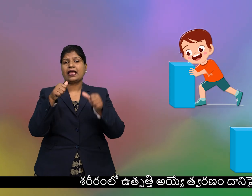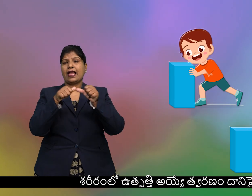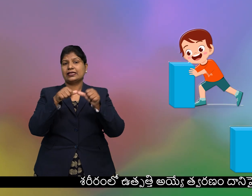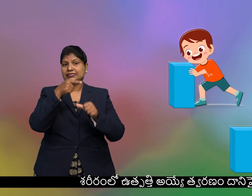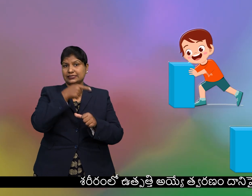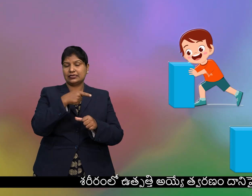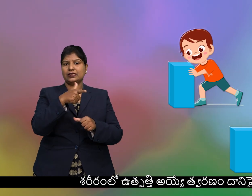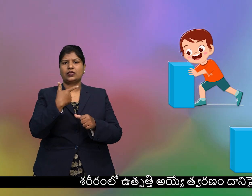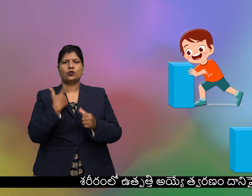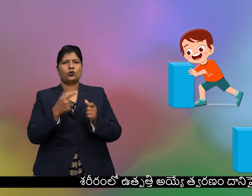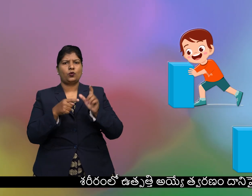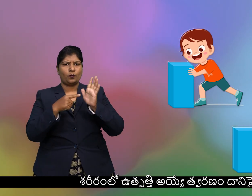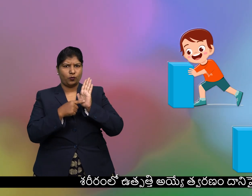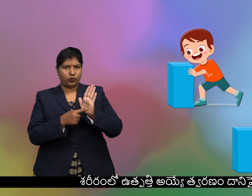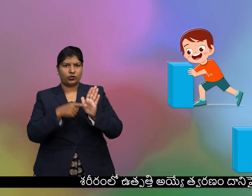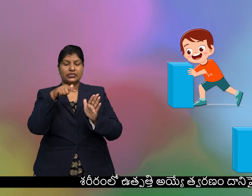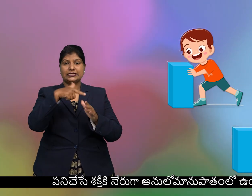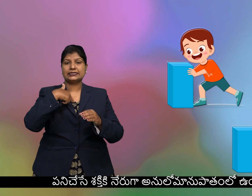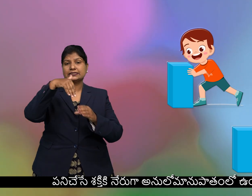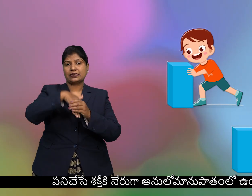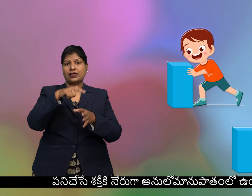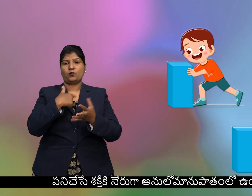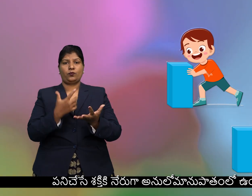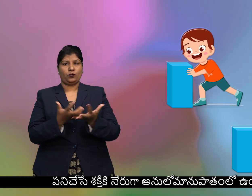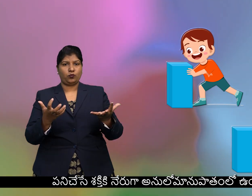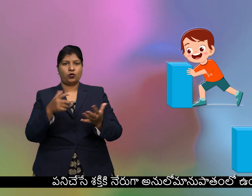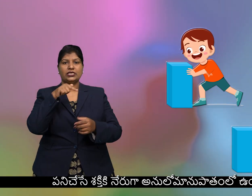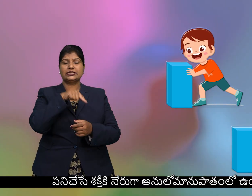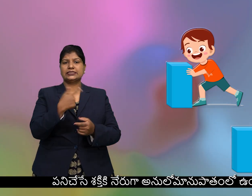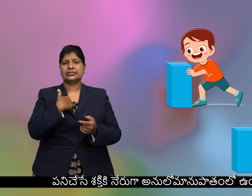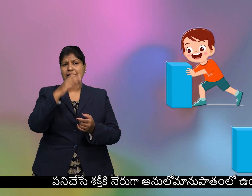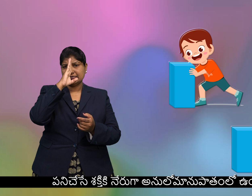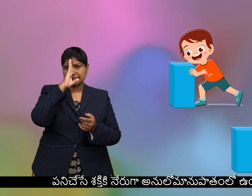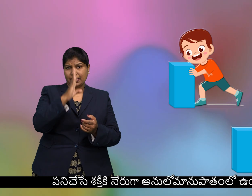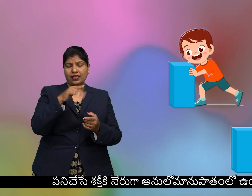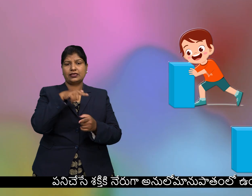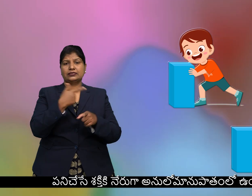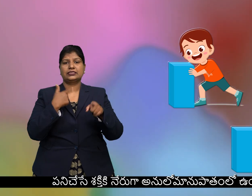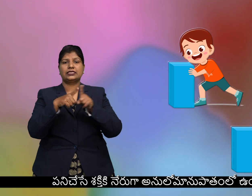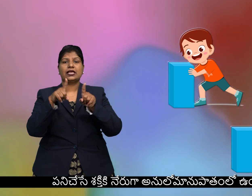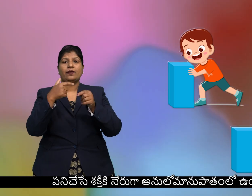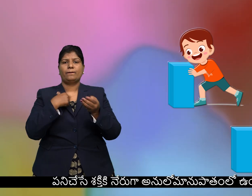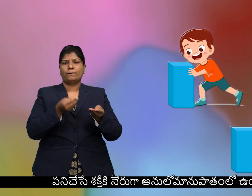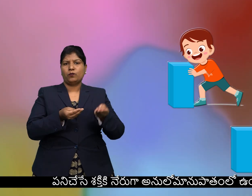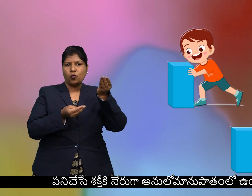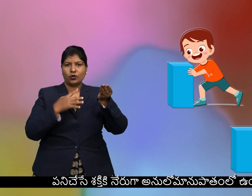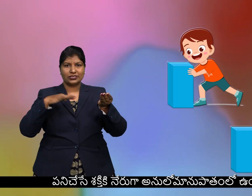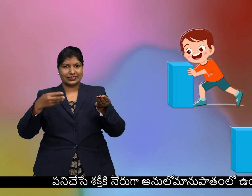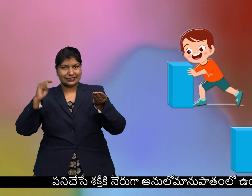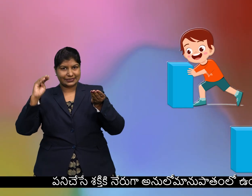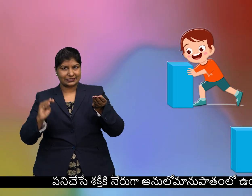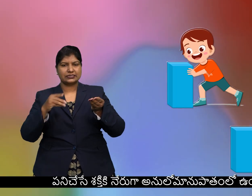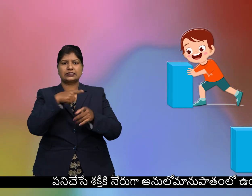ఉత్పత్తి అయ్యే త్వరణం దానిపై పనిచేసే శక్తికి నేరుగా అనులోమానుపాతంలో ఉంటుంది